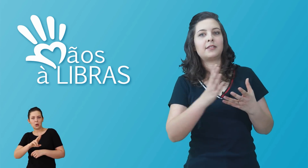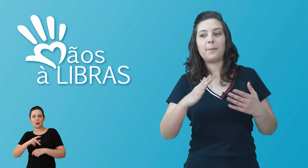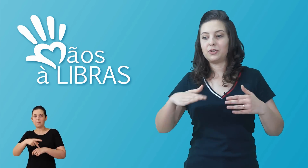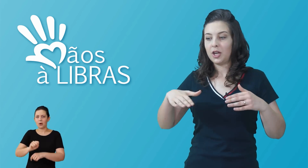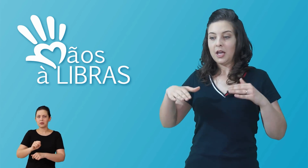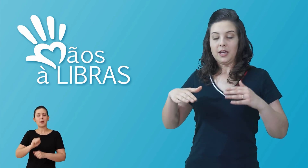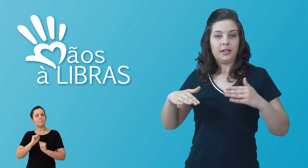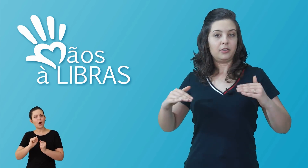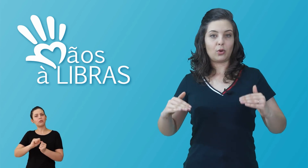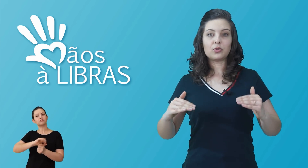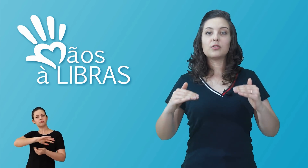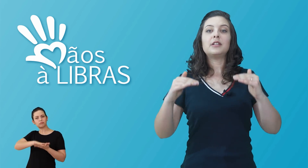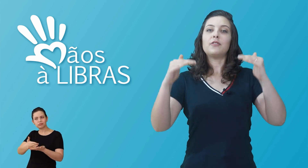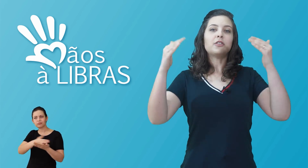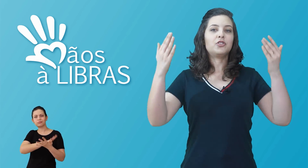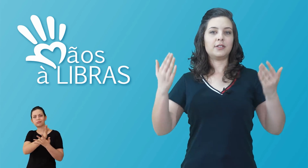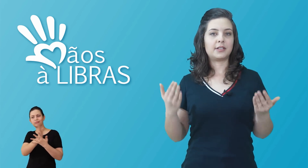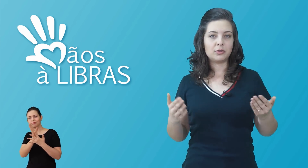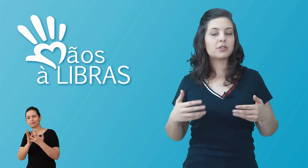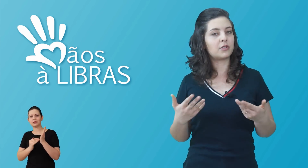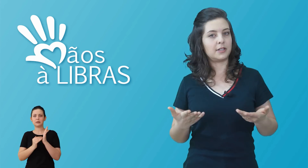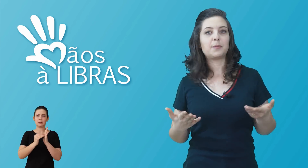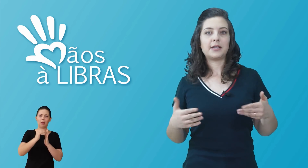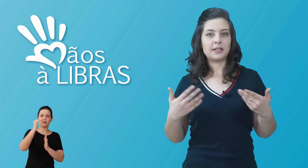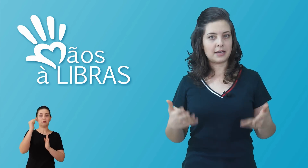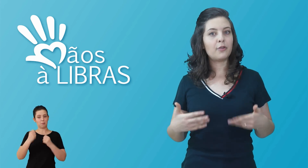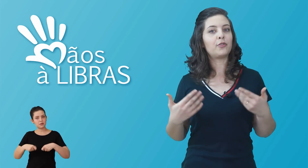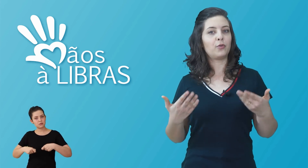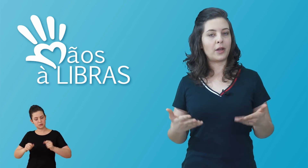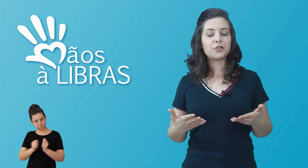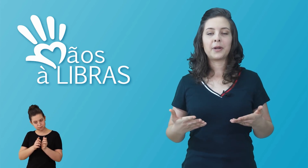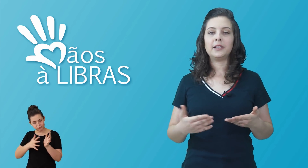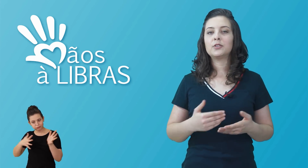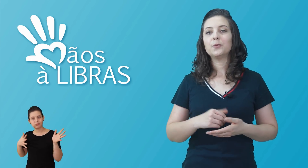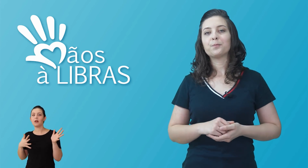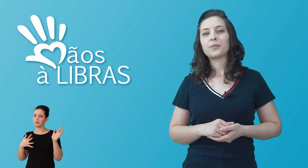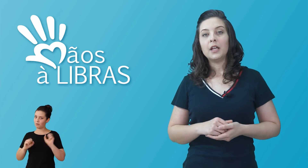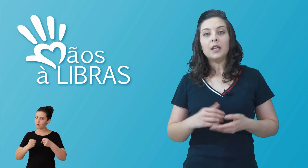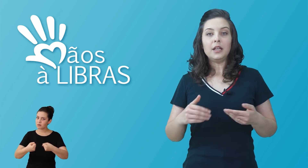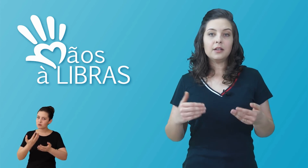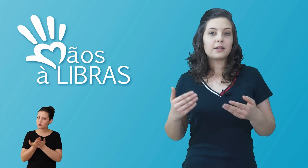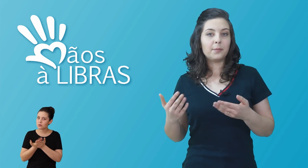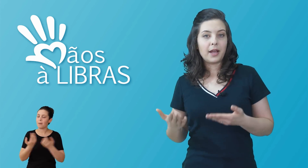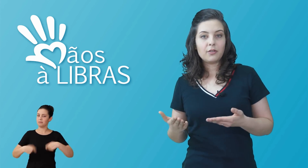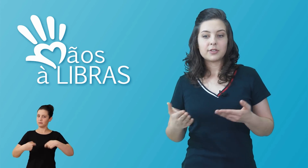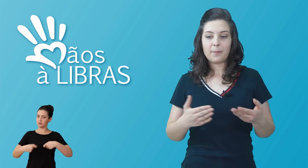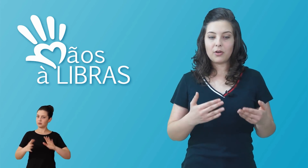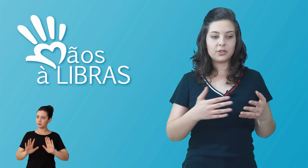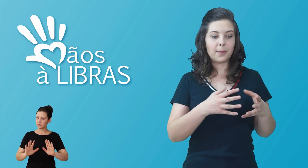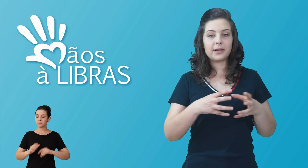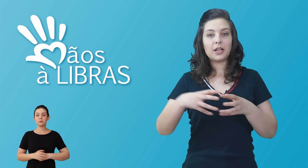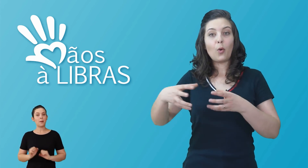pode ser intérprete em todos os níveis de ensino, se você se especializar, for fluente para isso. E também